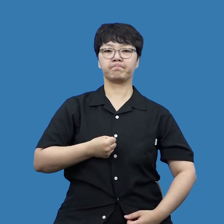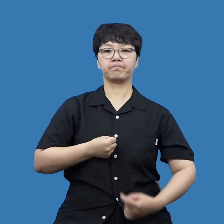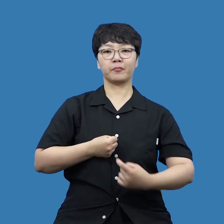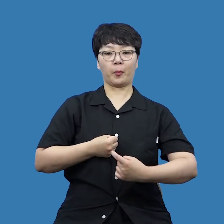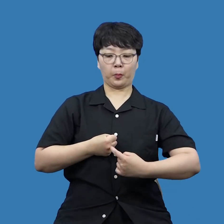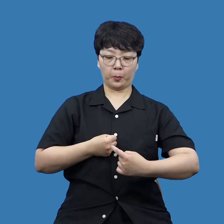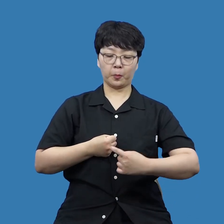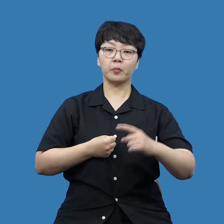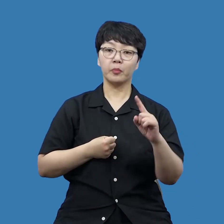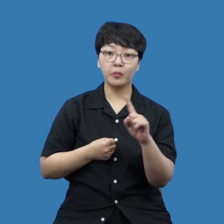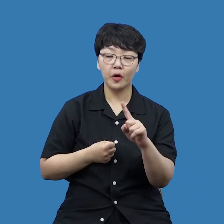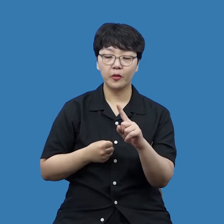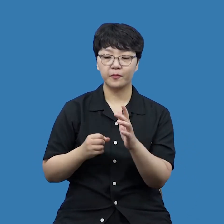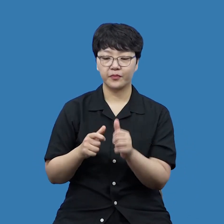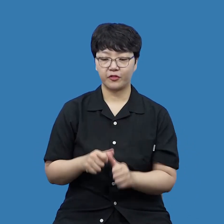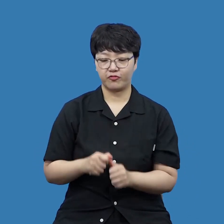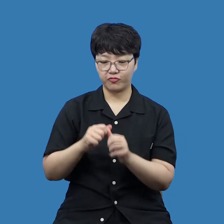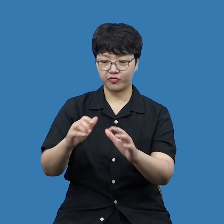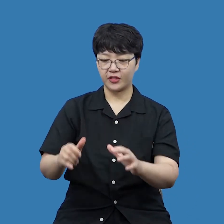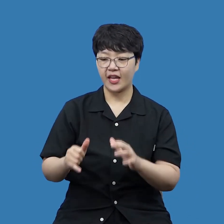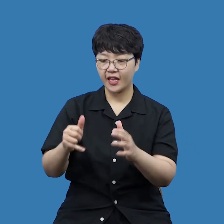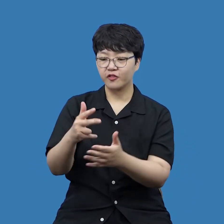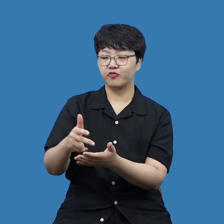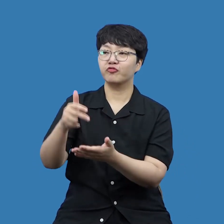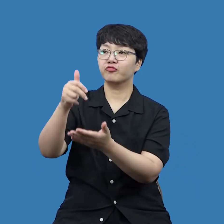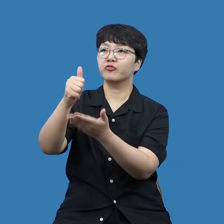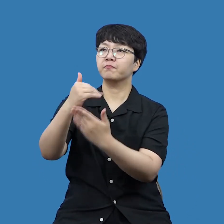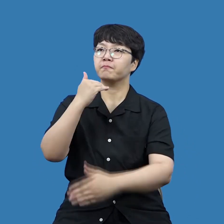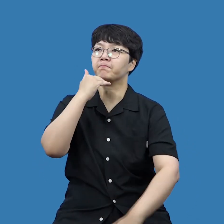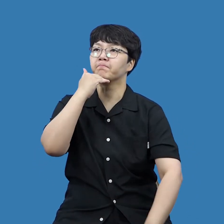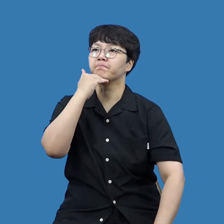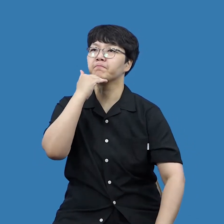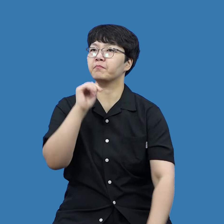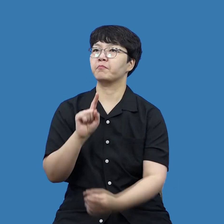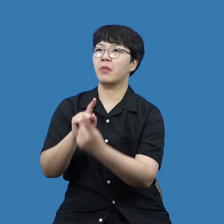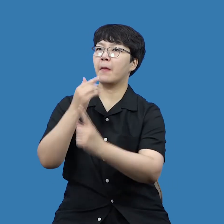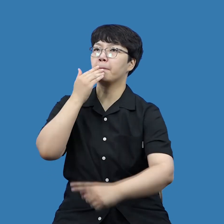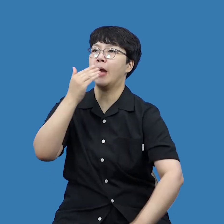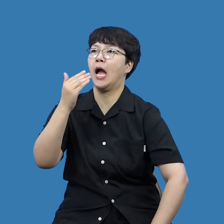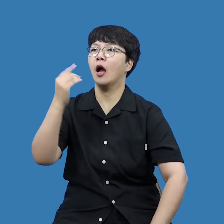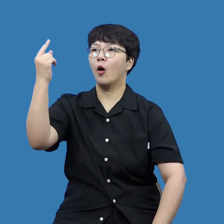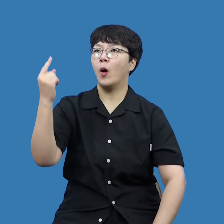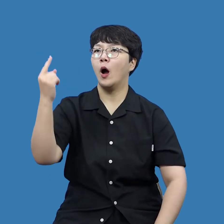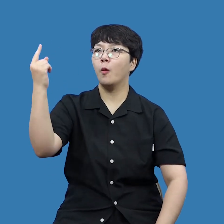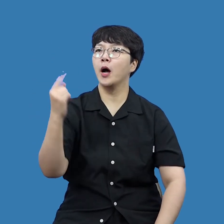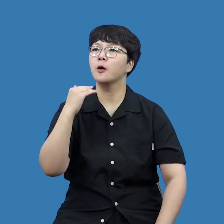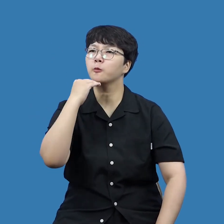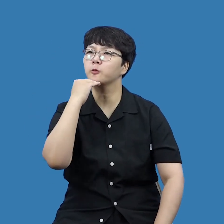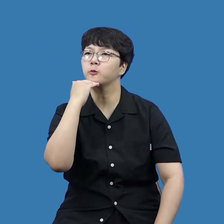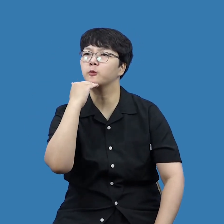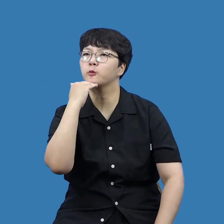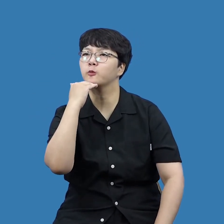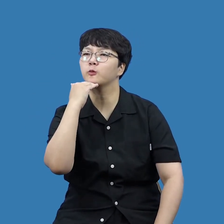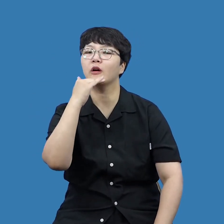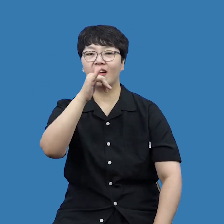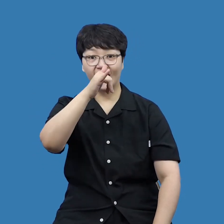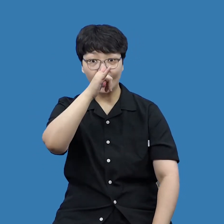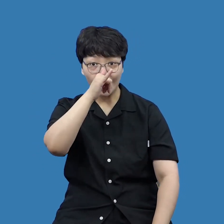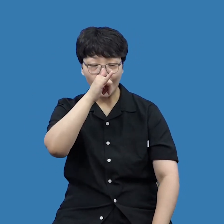살아있었던 메시아의 꿈이었던 것입니다. 메시아의 꿈. 그리고 마침내